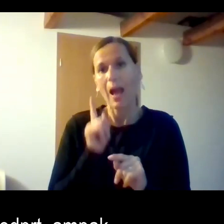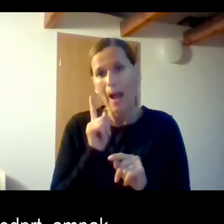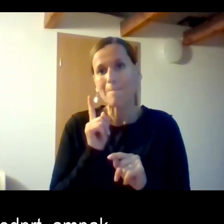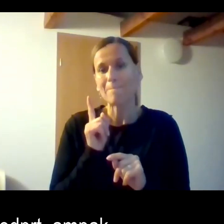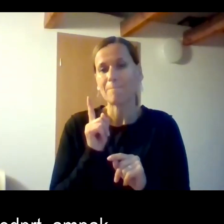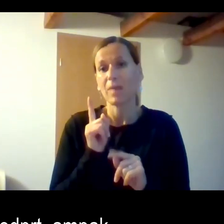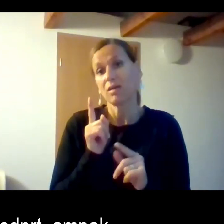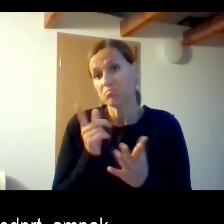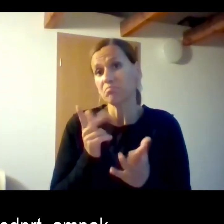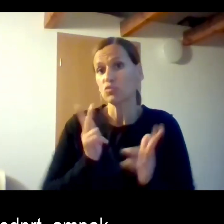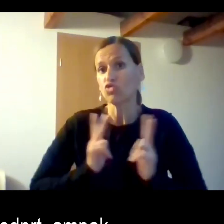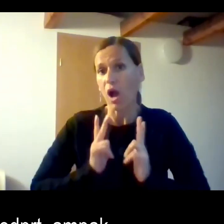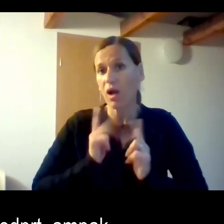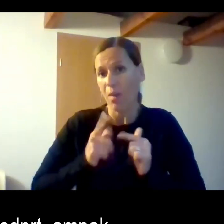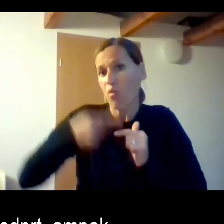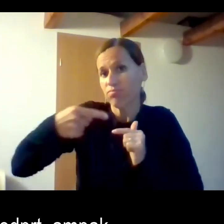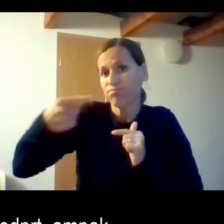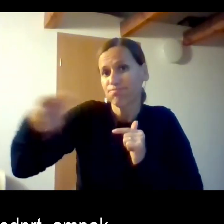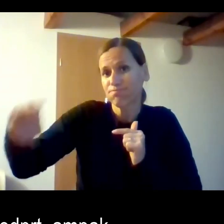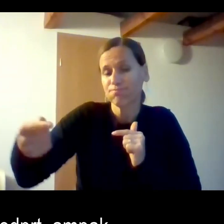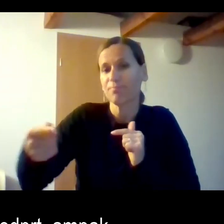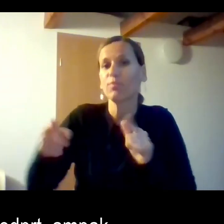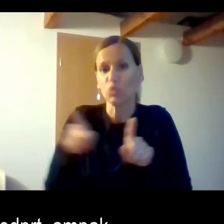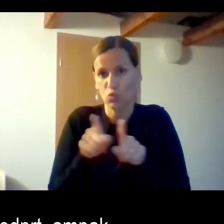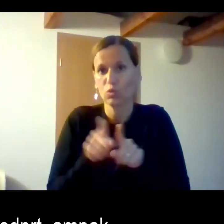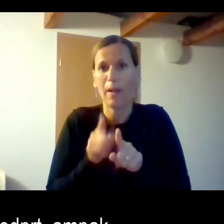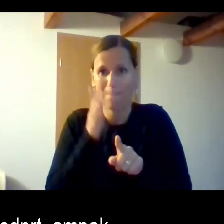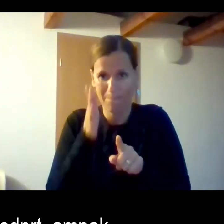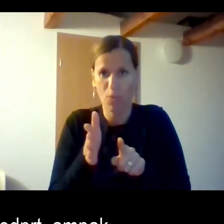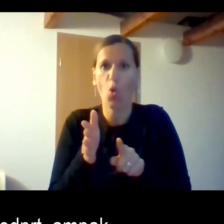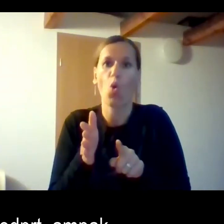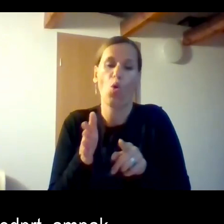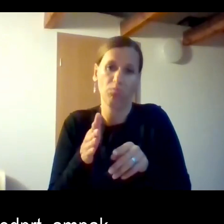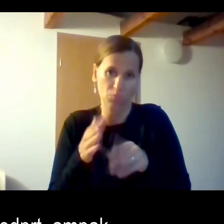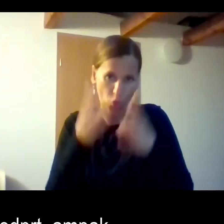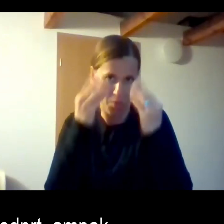ampak naj bi se v prihodnje, tudi to, sprostilo.